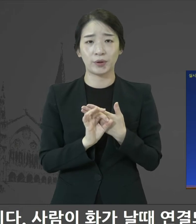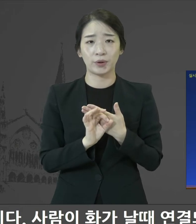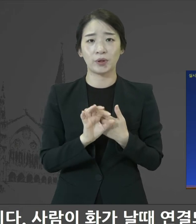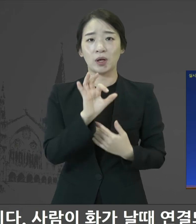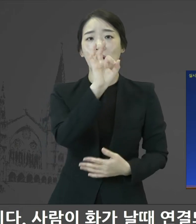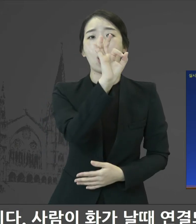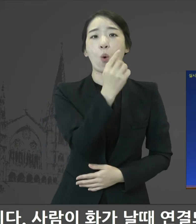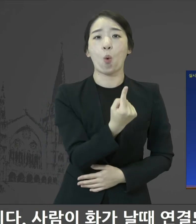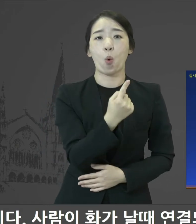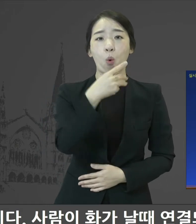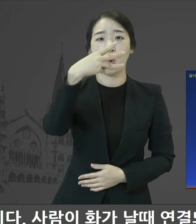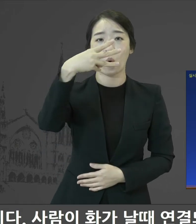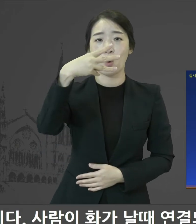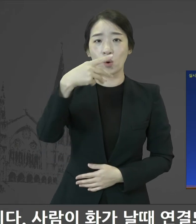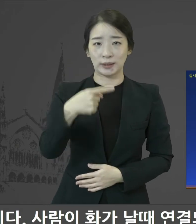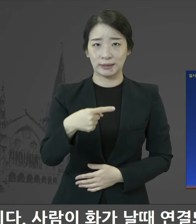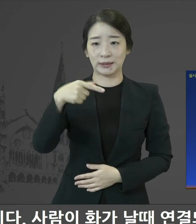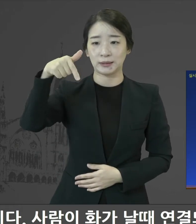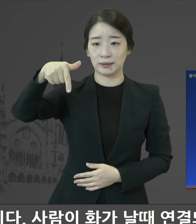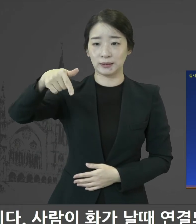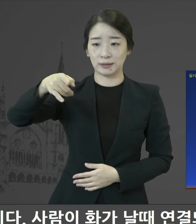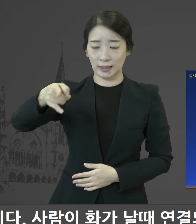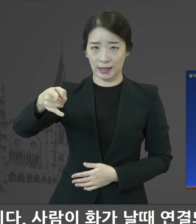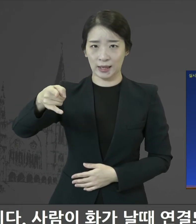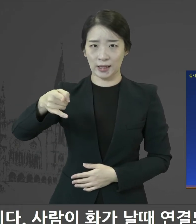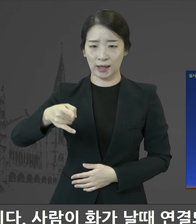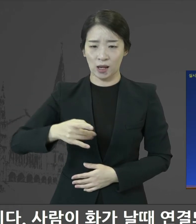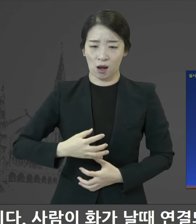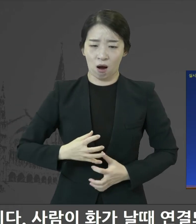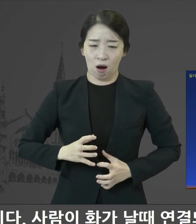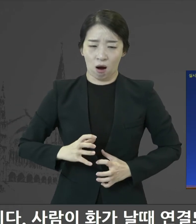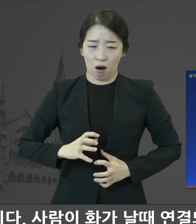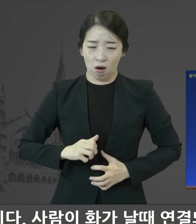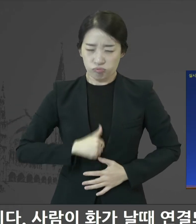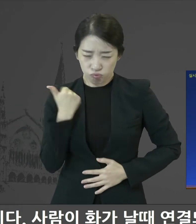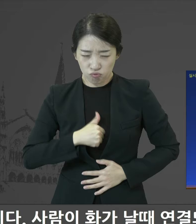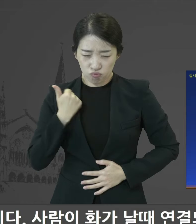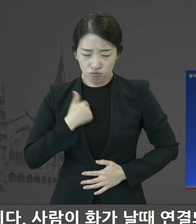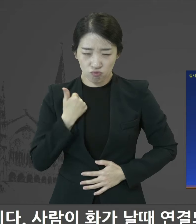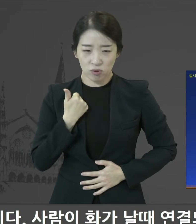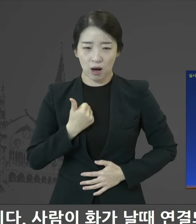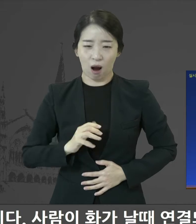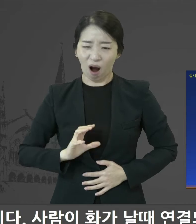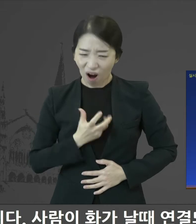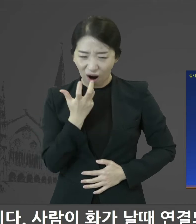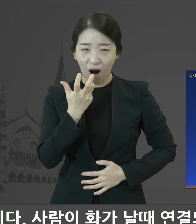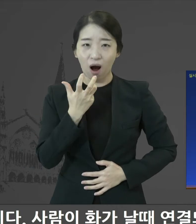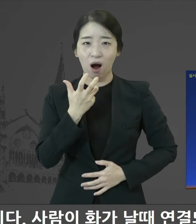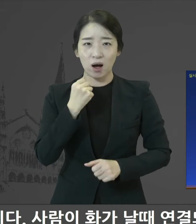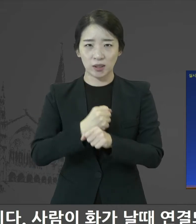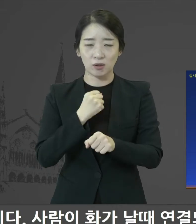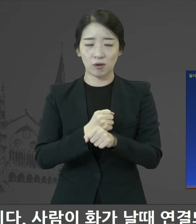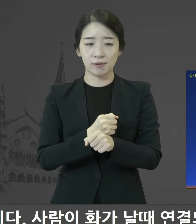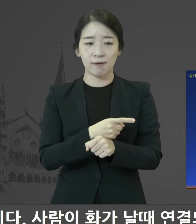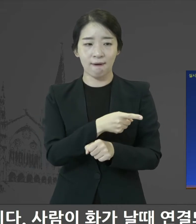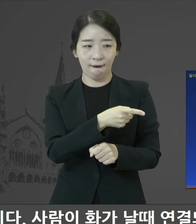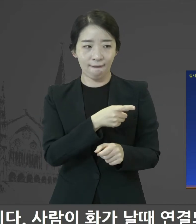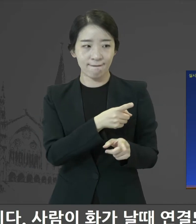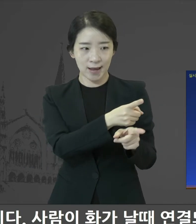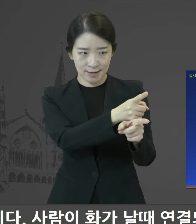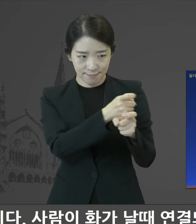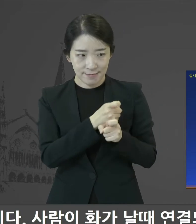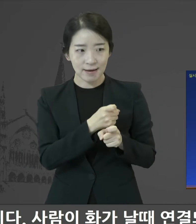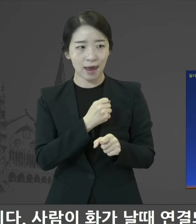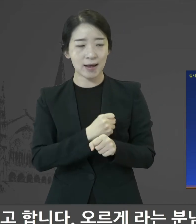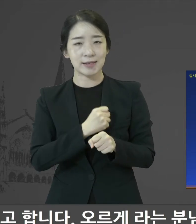오르게라는 분노, 분냄, 이 분냄이 막 생기잖아요. 그러면 안갚음을 하고 싶다는 거예요.